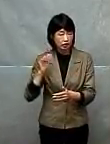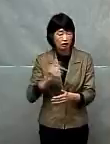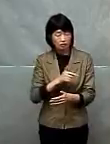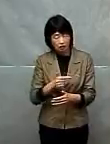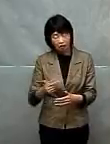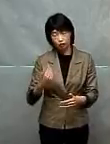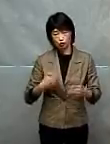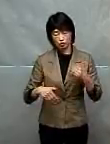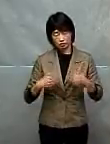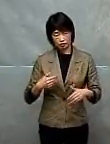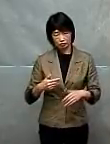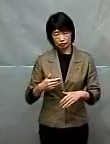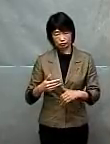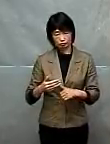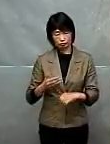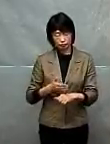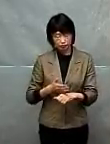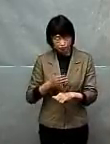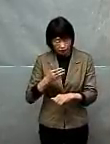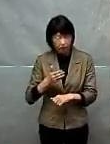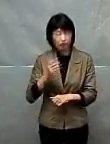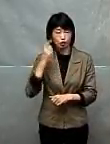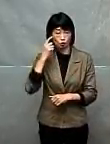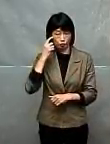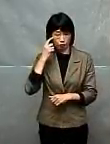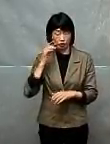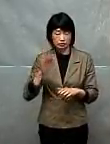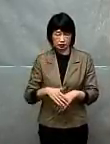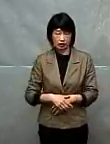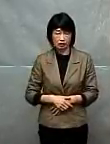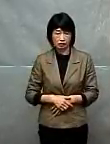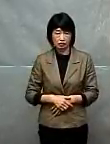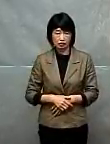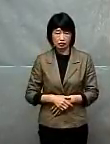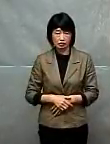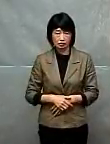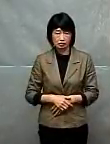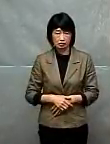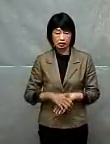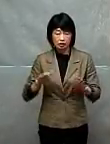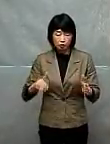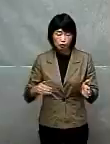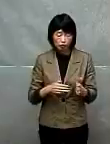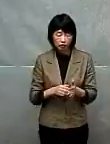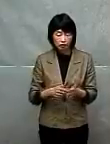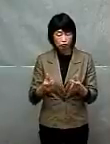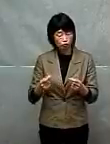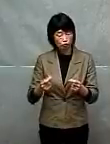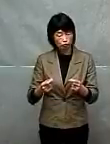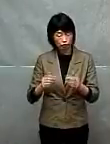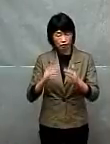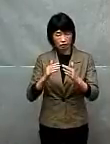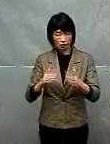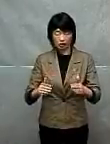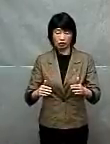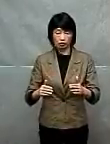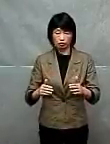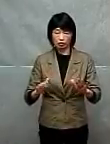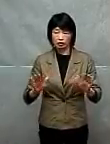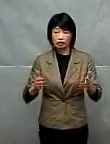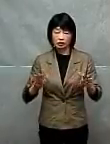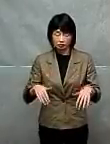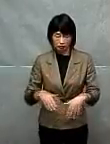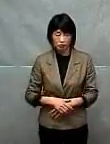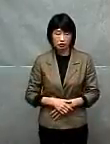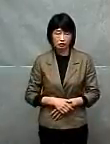く思ったと思います。というのはそういう会それまでなかったんですね。